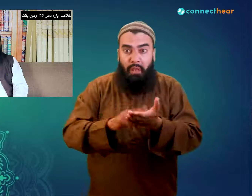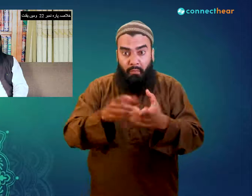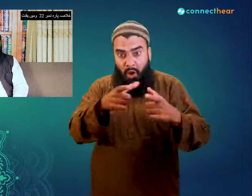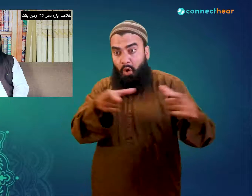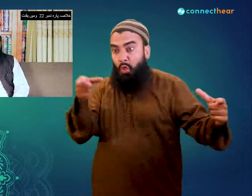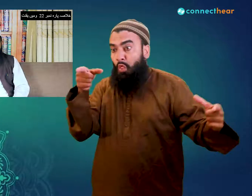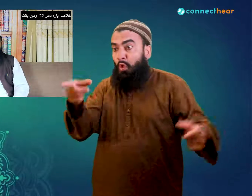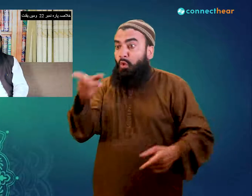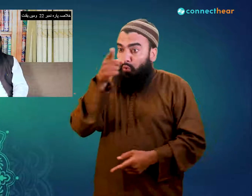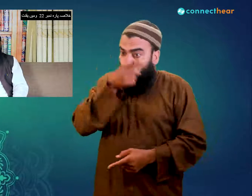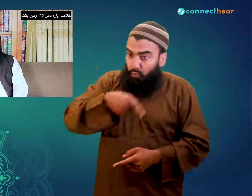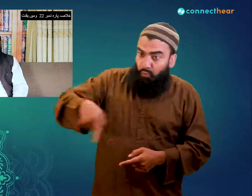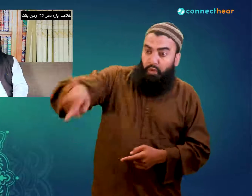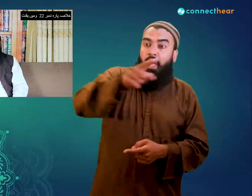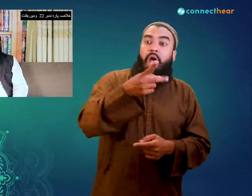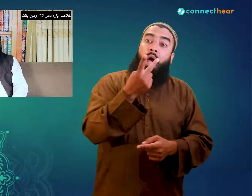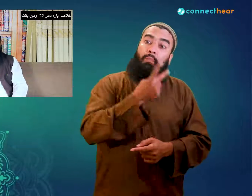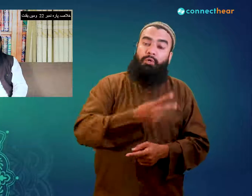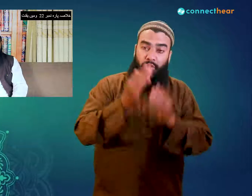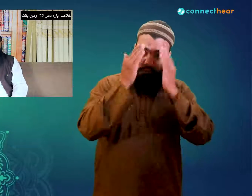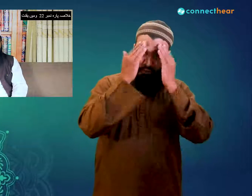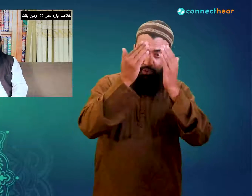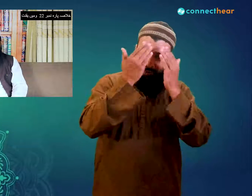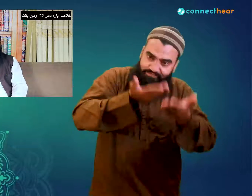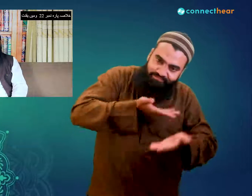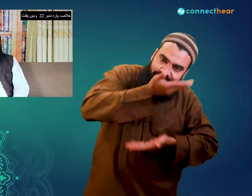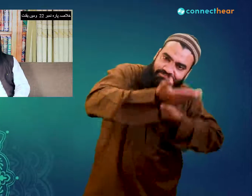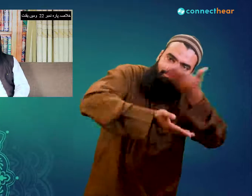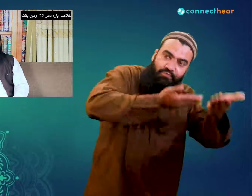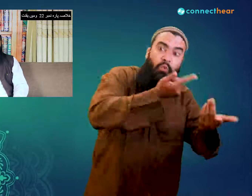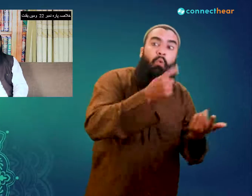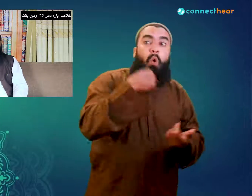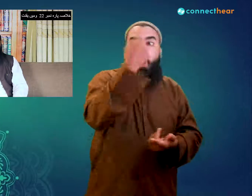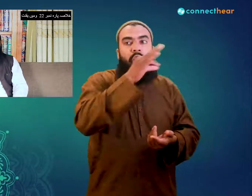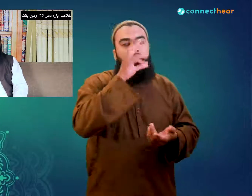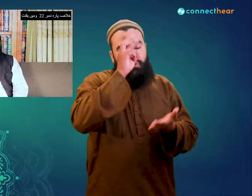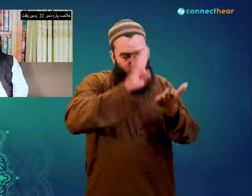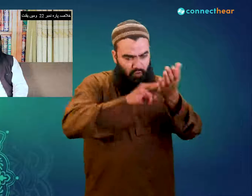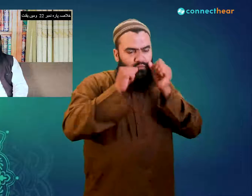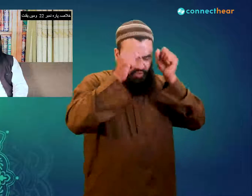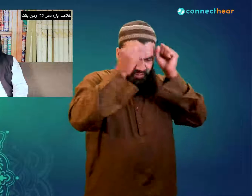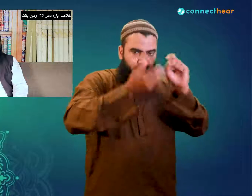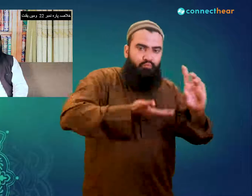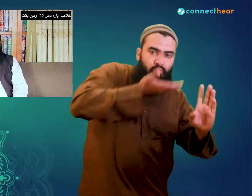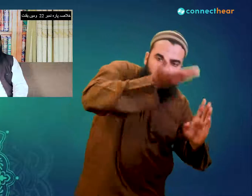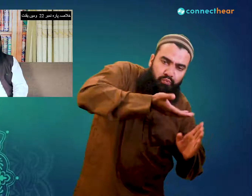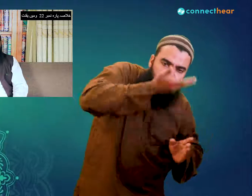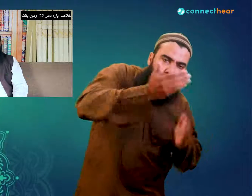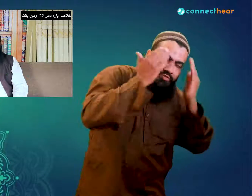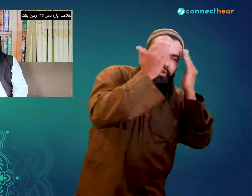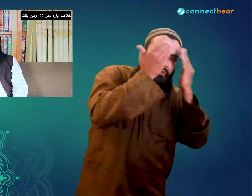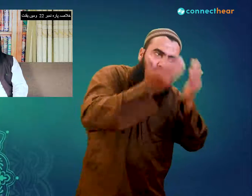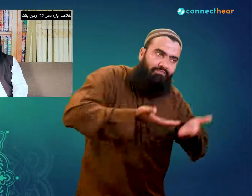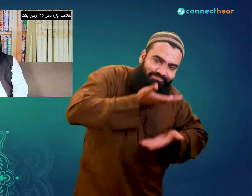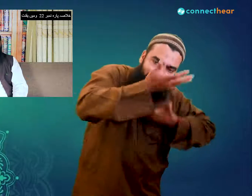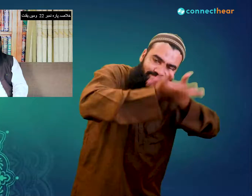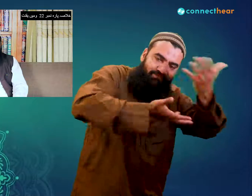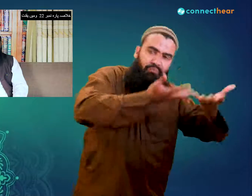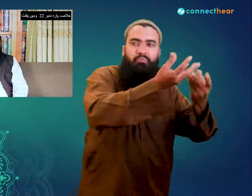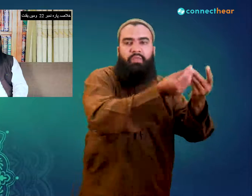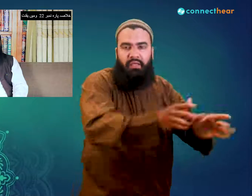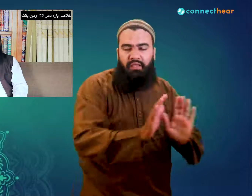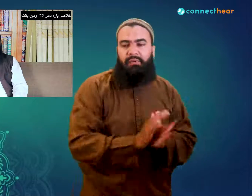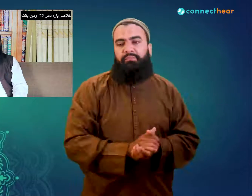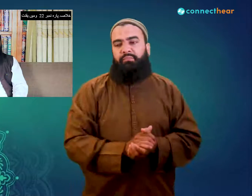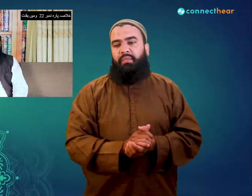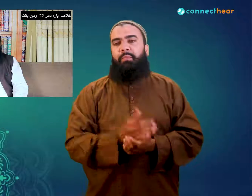اور سلام بھیجا کرو۔ اس آیت مبارکہ سے آپ صلی اللہ علیہ وسلم پر درود بھیجنے، سلام بھیجنے کی